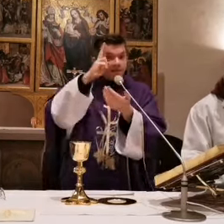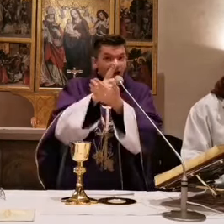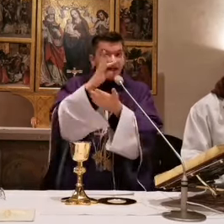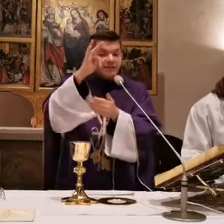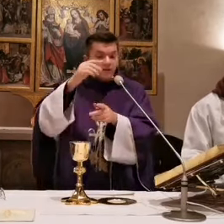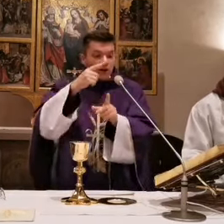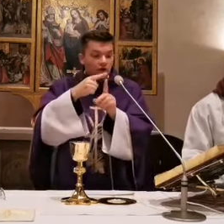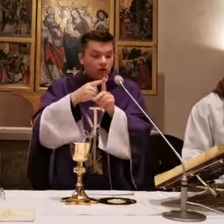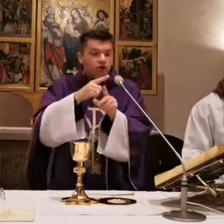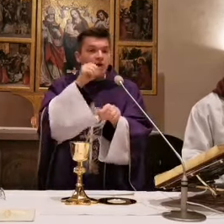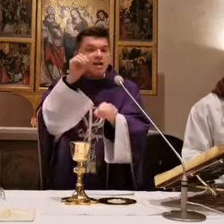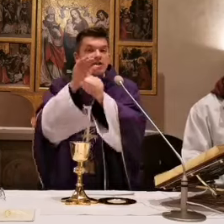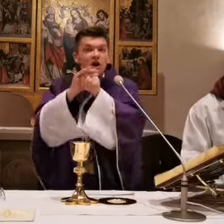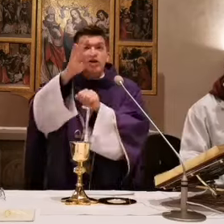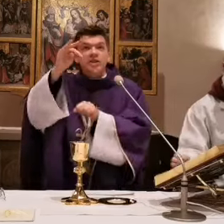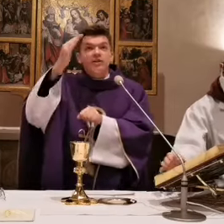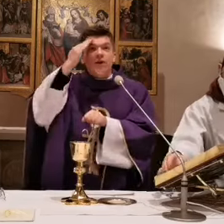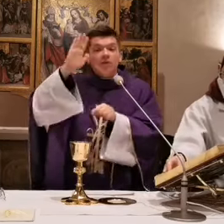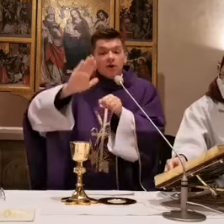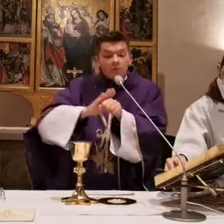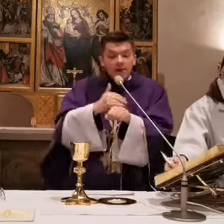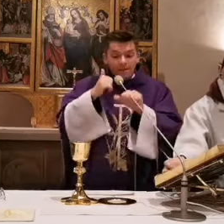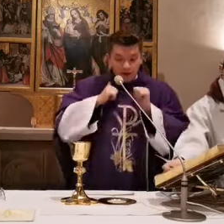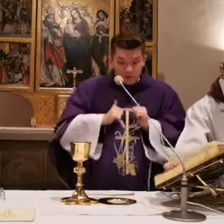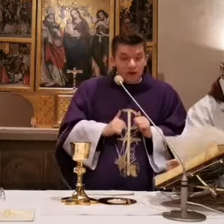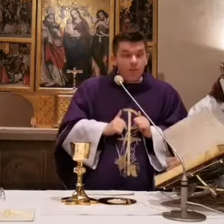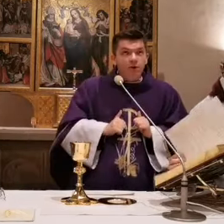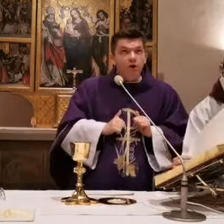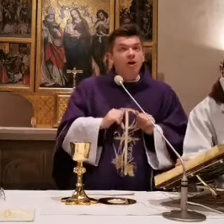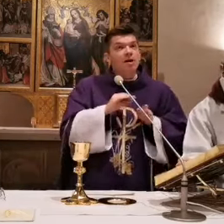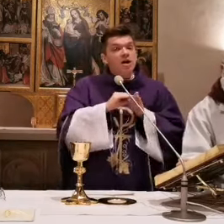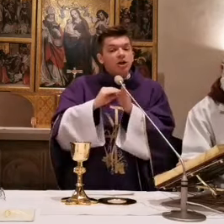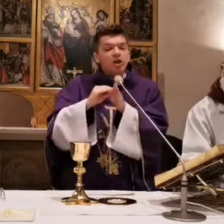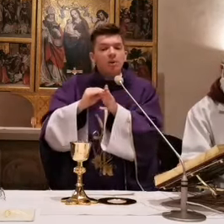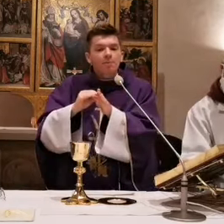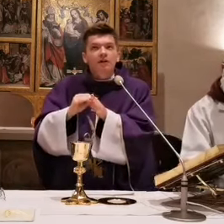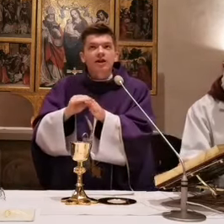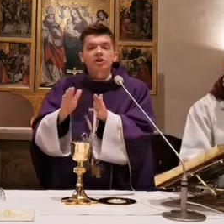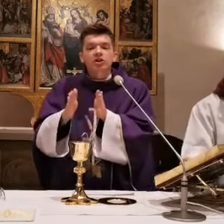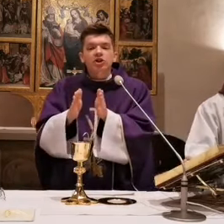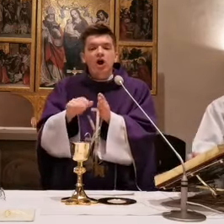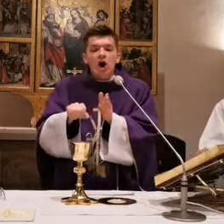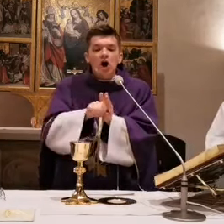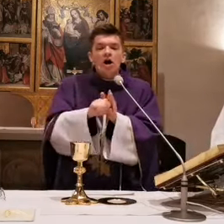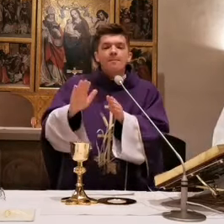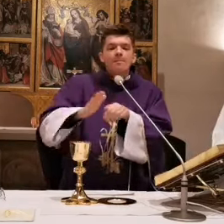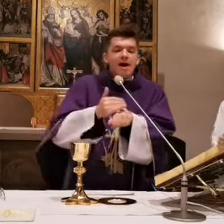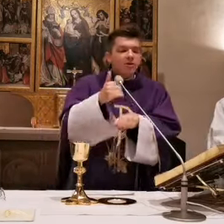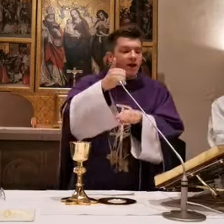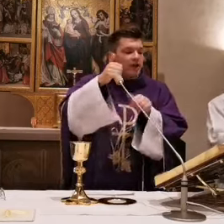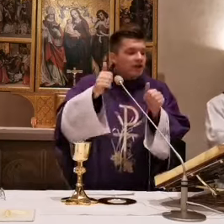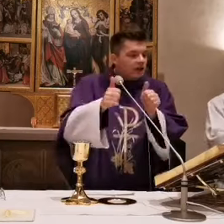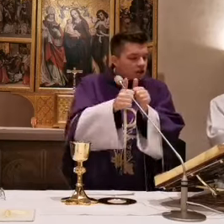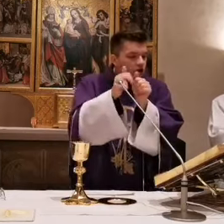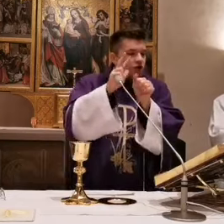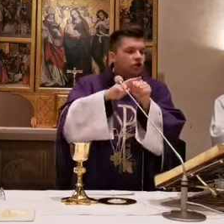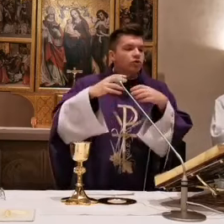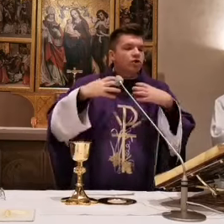na wiarę swojego Kościoła i zgodnie z Twoją wolą napełnij go pokoju i doprowadź do